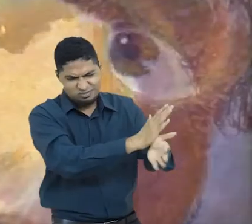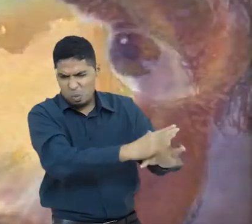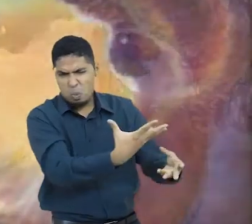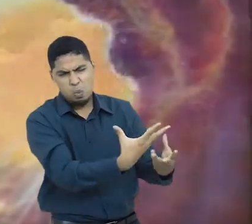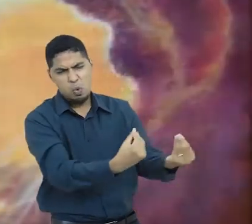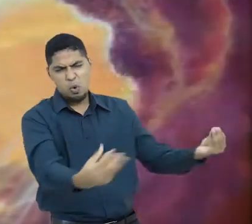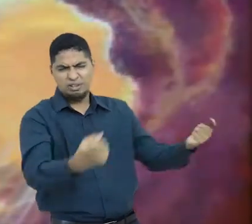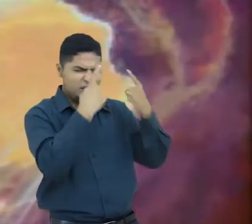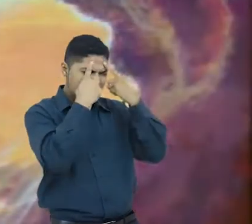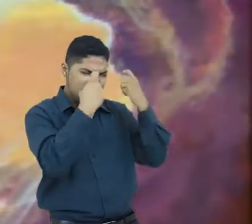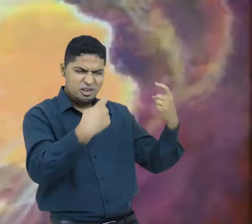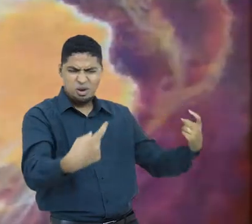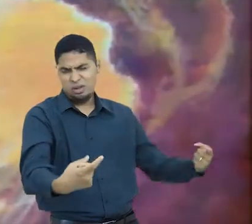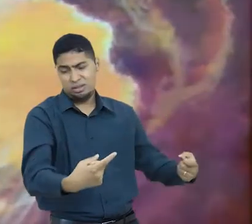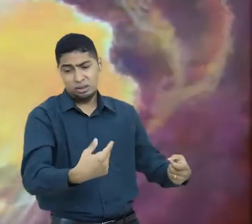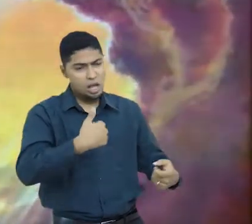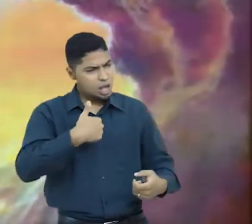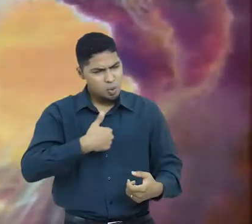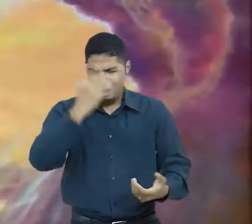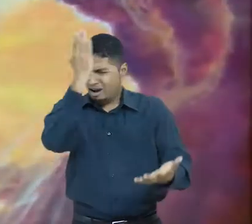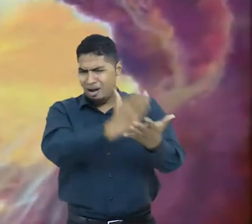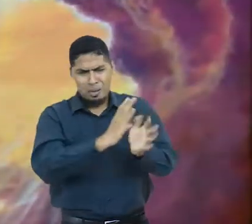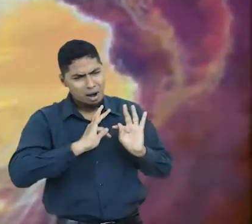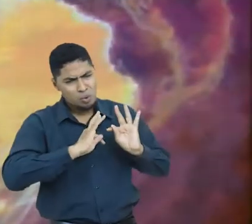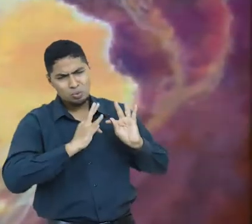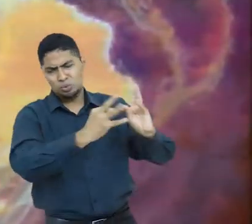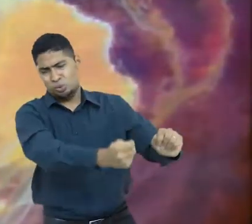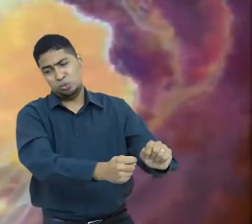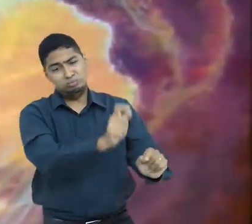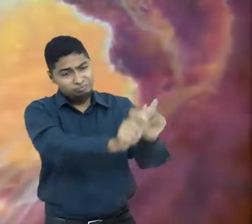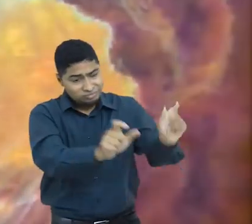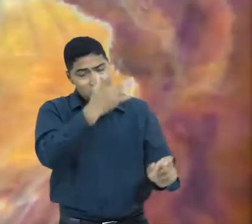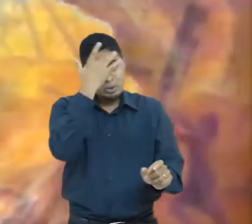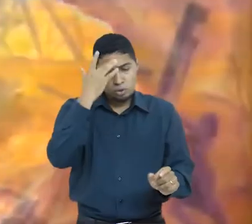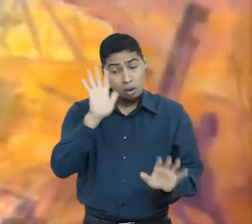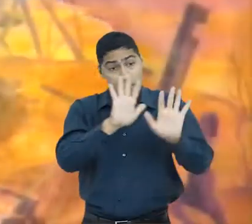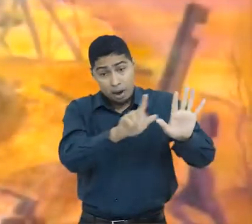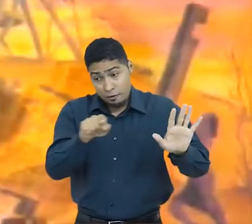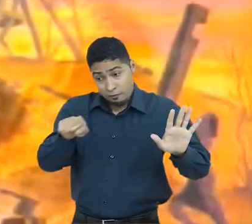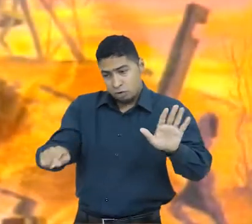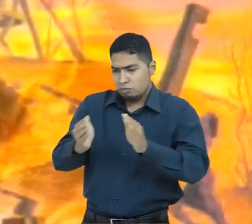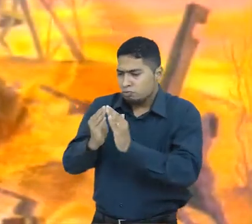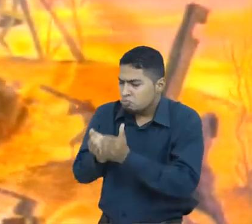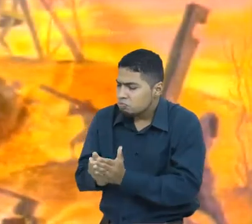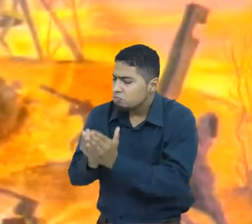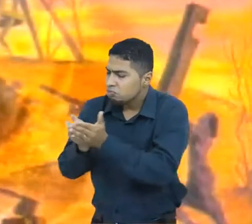violência. Vou destruir tudo que existe, incluindo as pessoas. Construa uma arca de madeira com